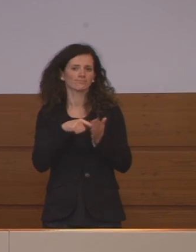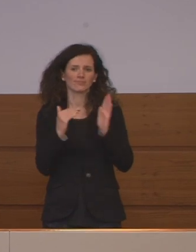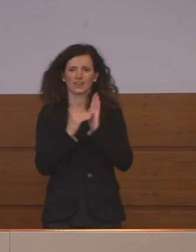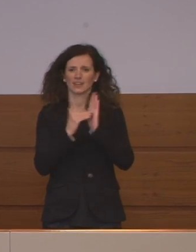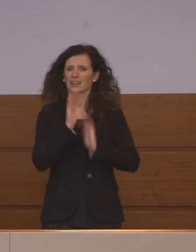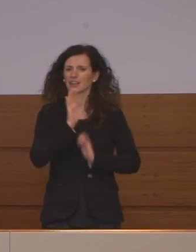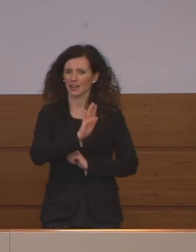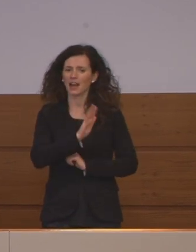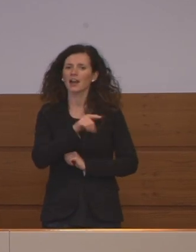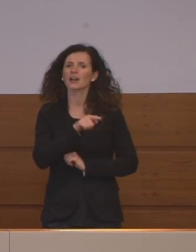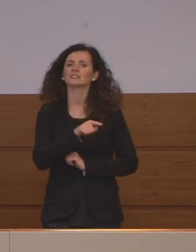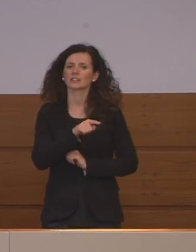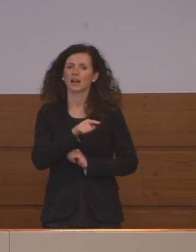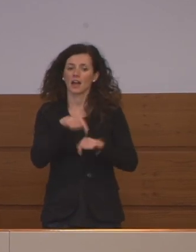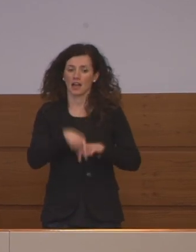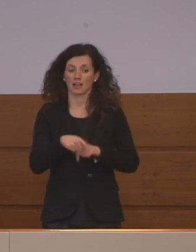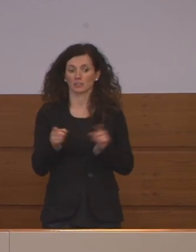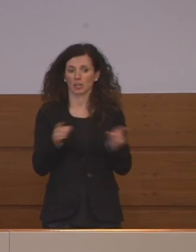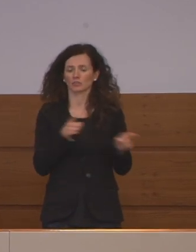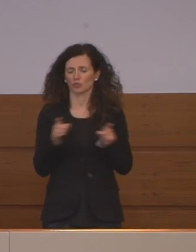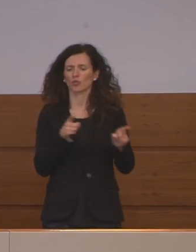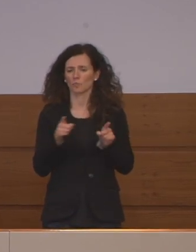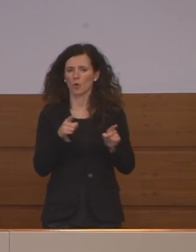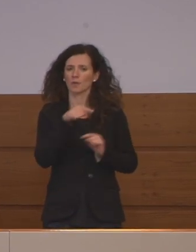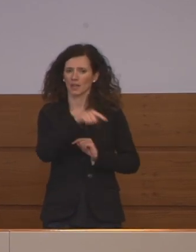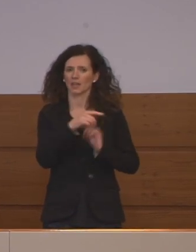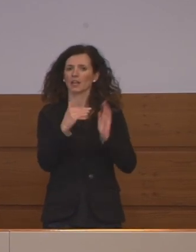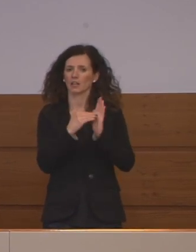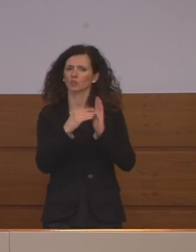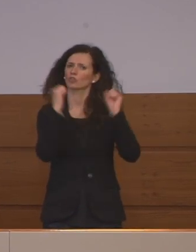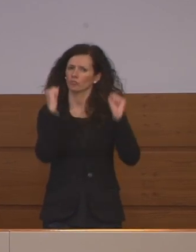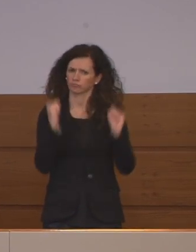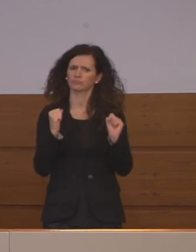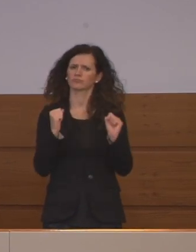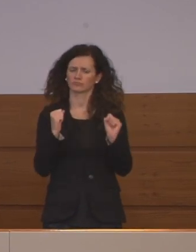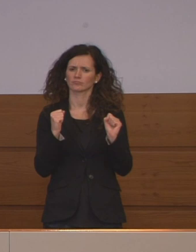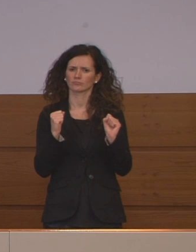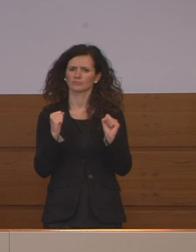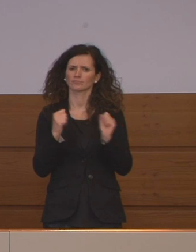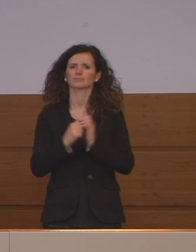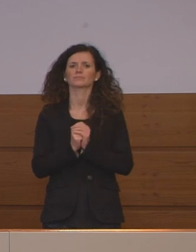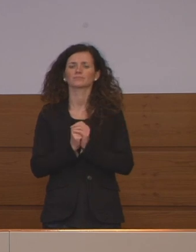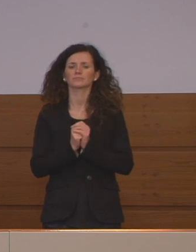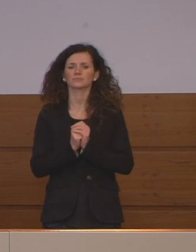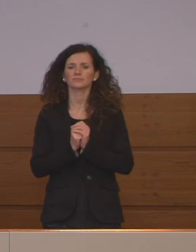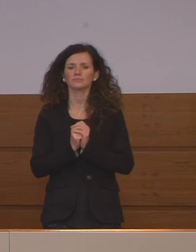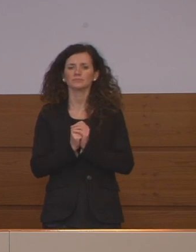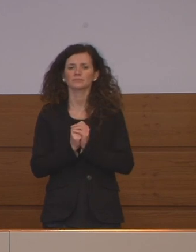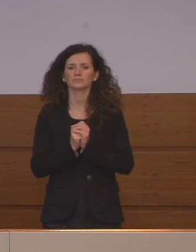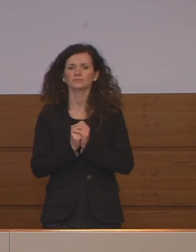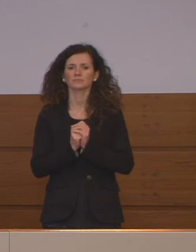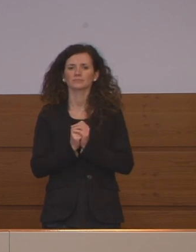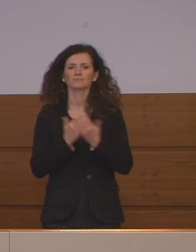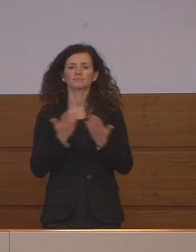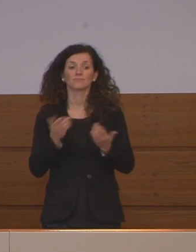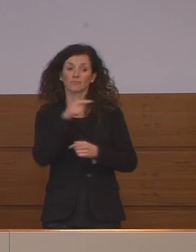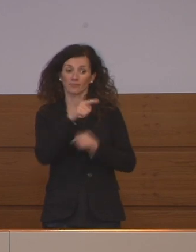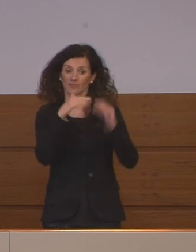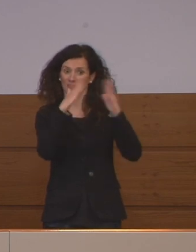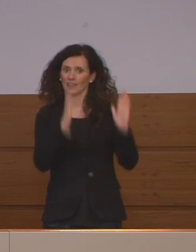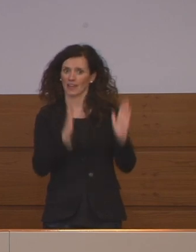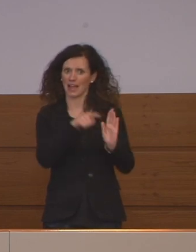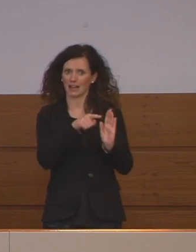proprio domicilio dove in questo momento è e da dove continua